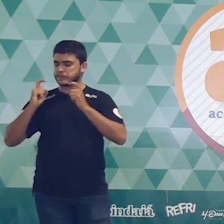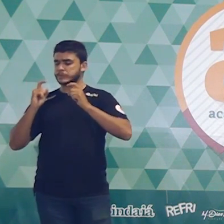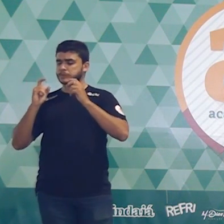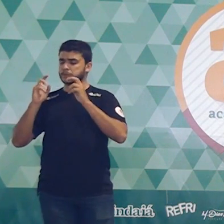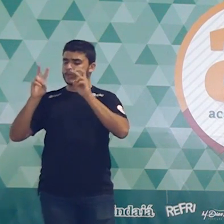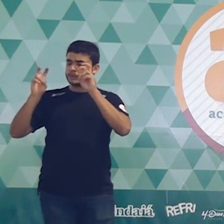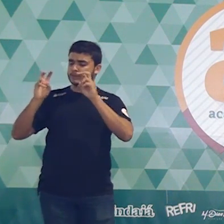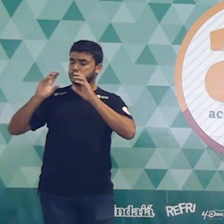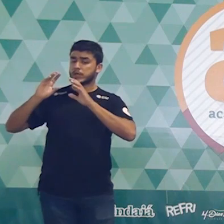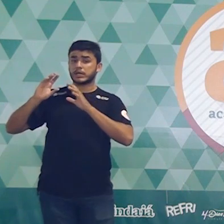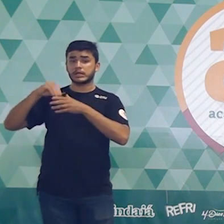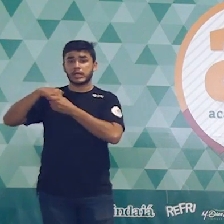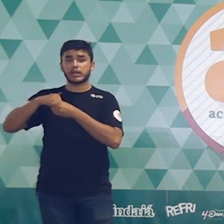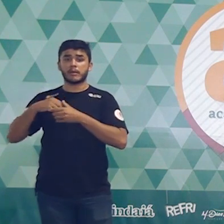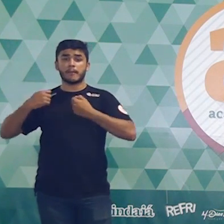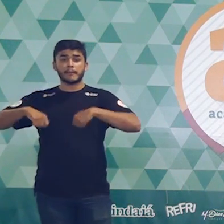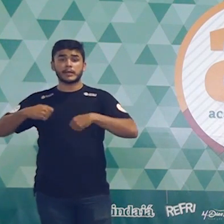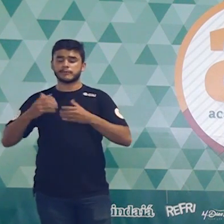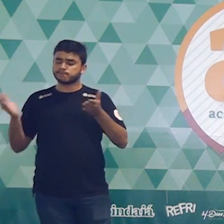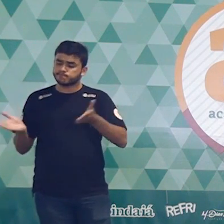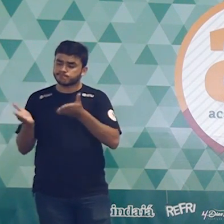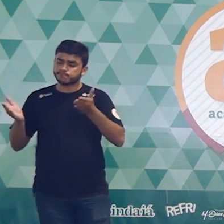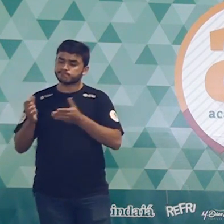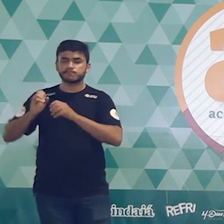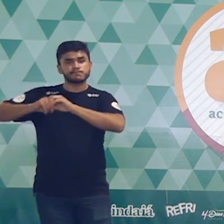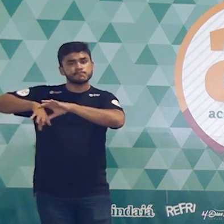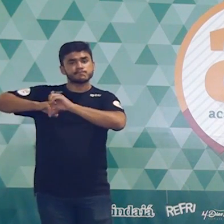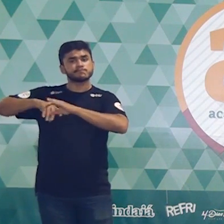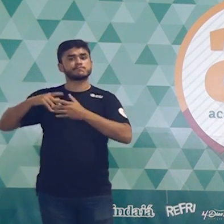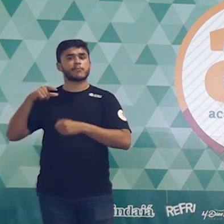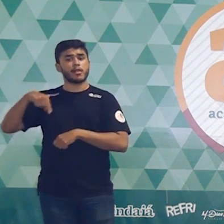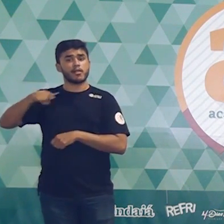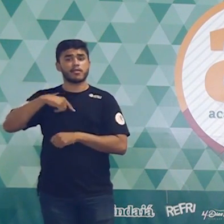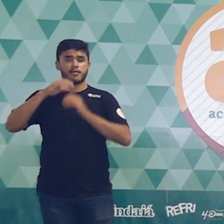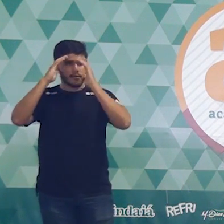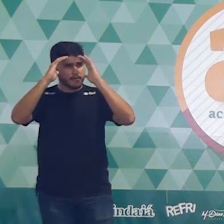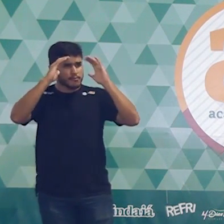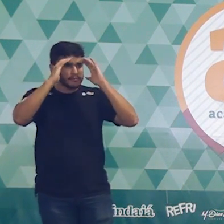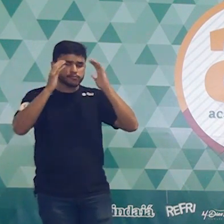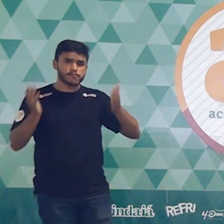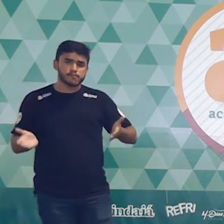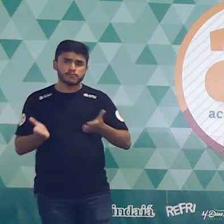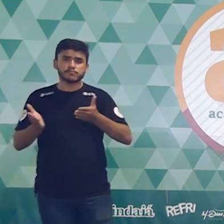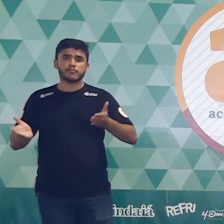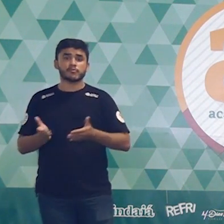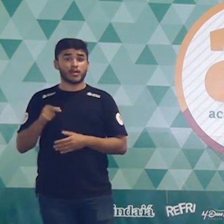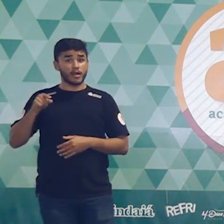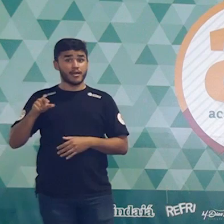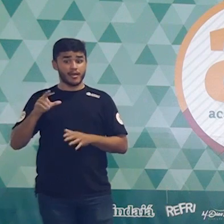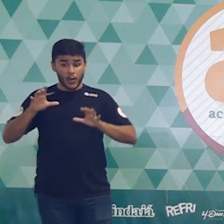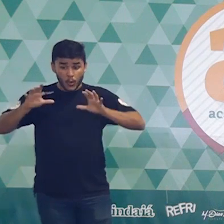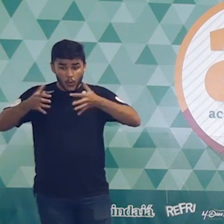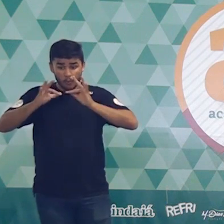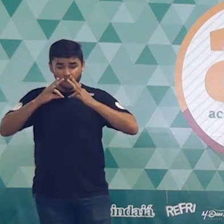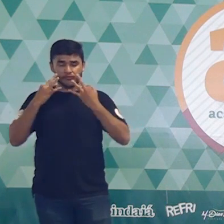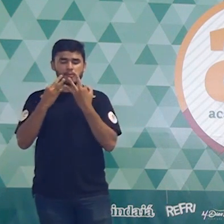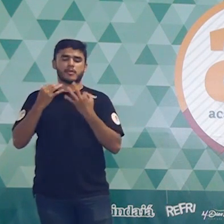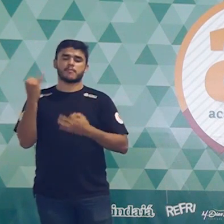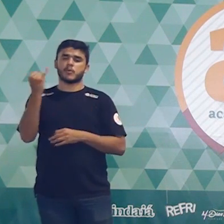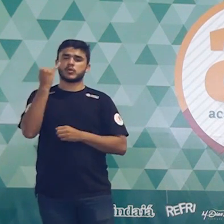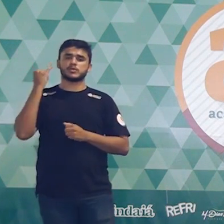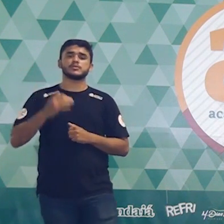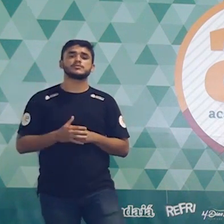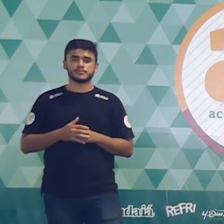Na redação a gente costuma sugerir que as famílias, como célula-mãe da sociedade, elas participem da resolução dos problemas.